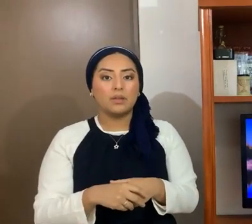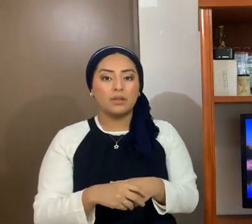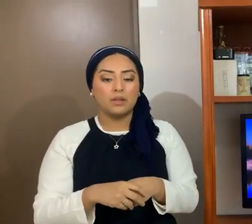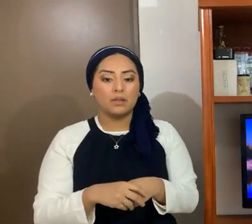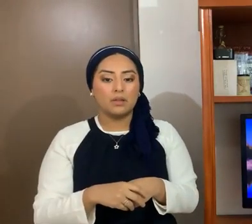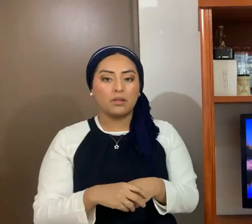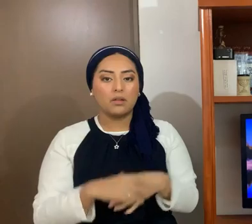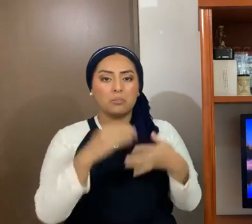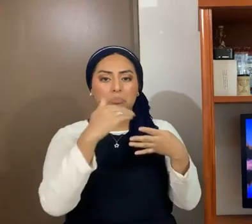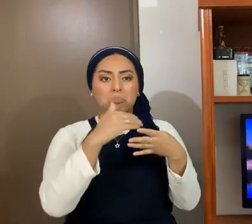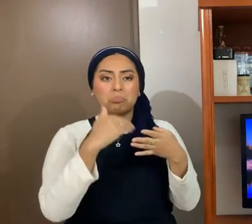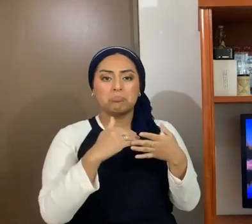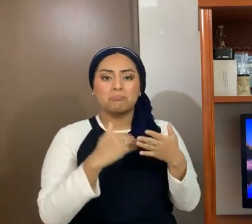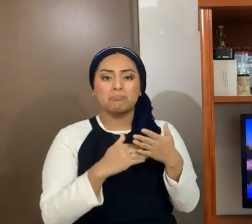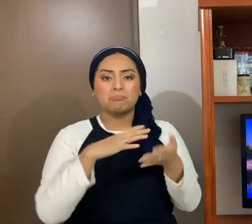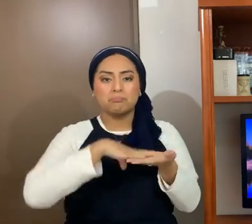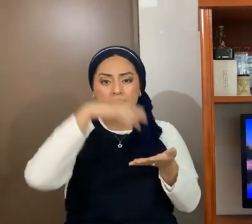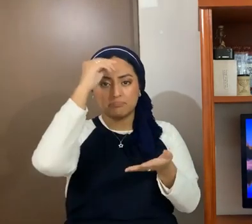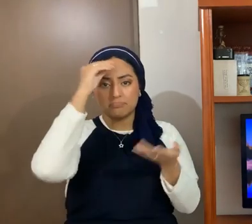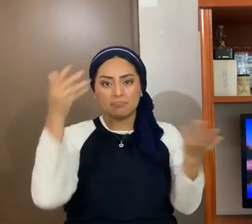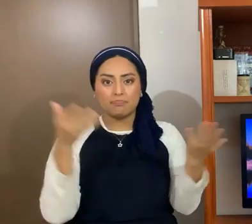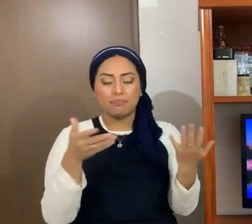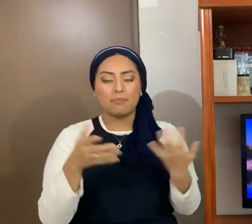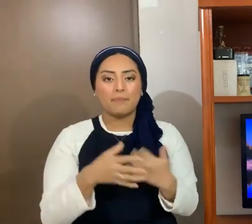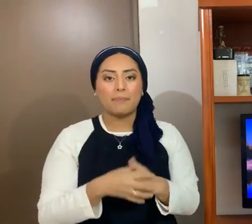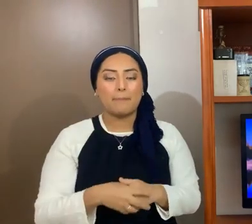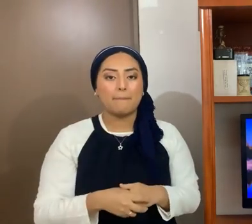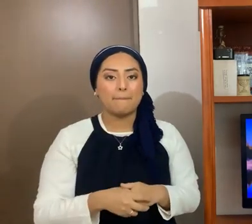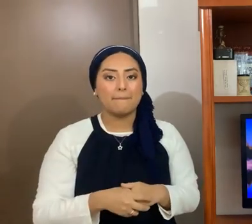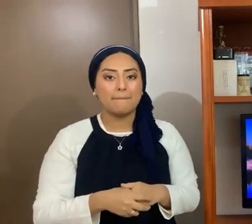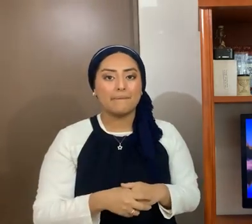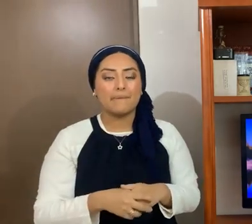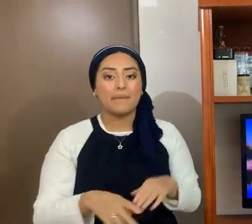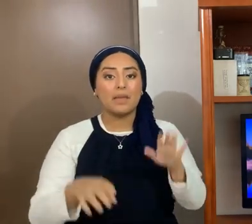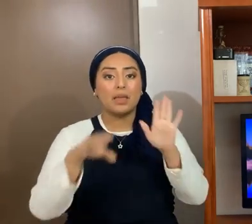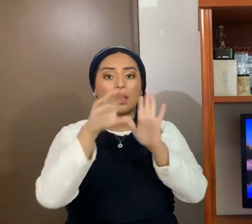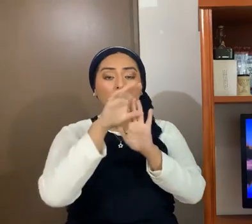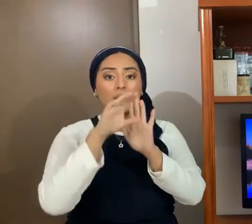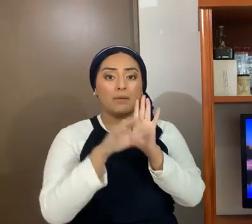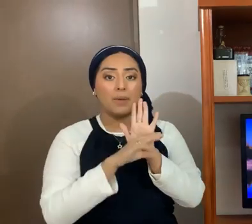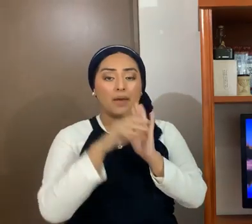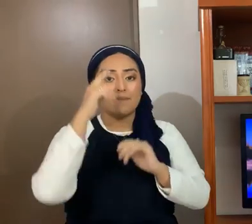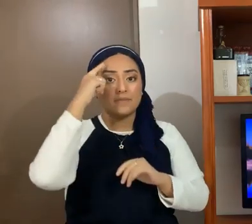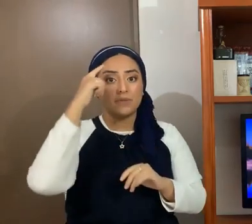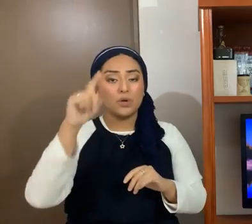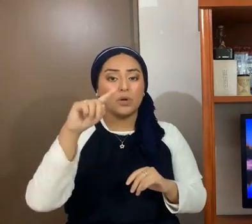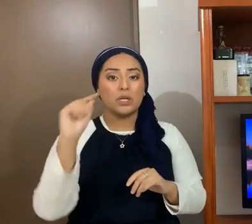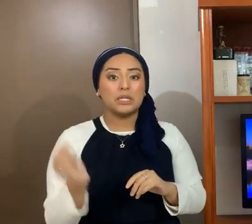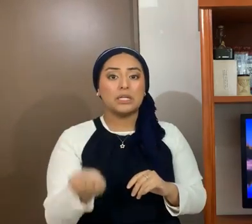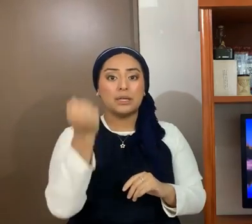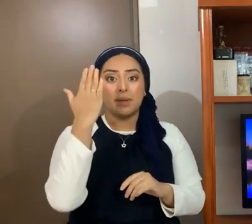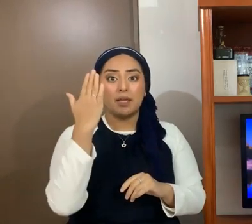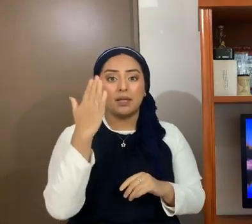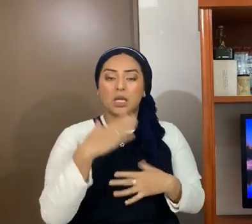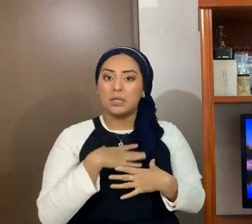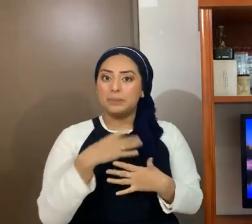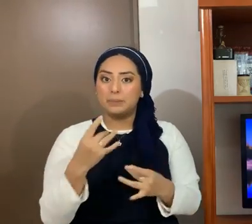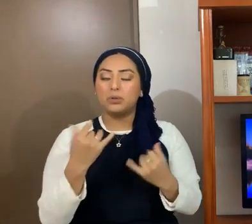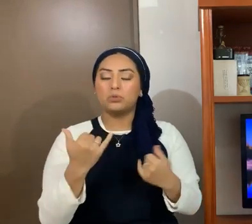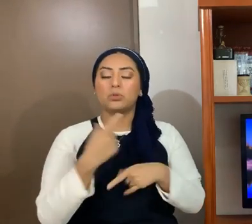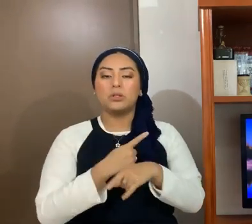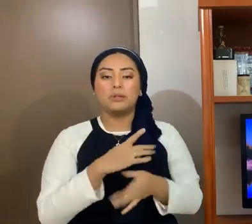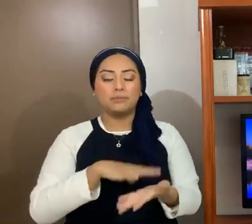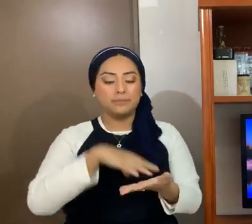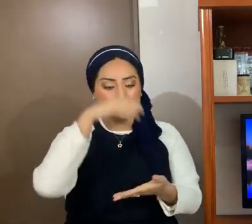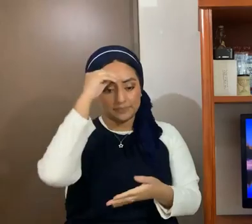entre otros, los siguientes puntos. Los mandamientos para el Shabbat. Es muy interesante, ahorita lo